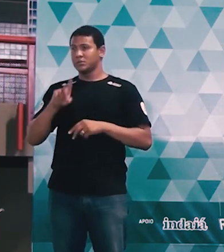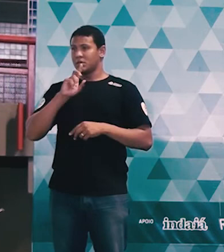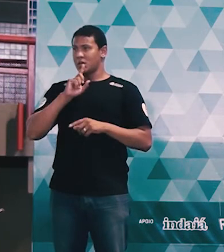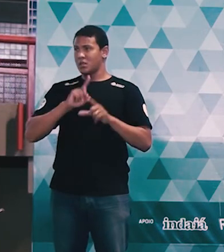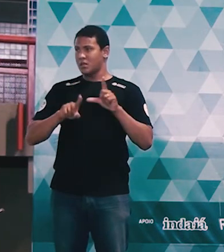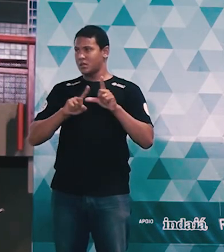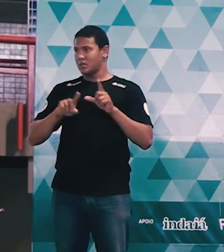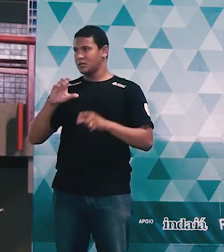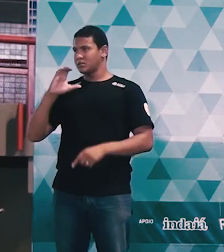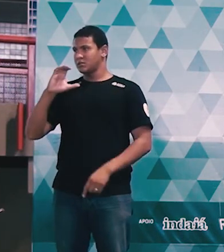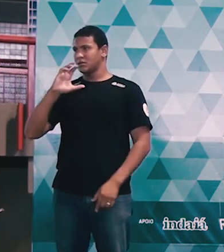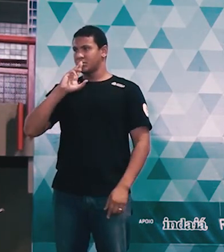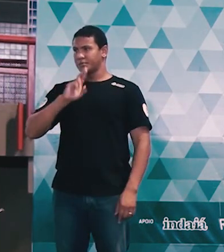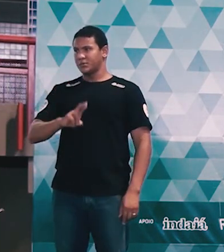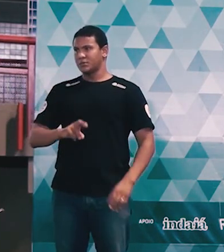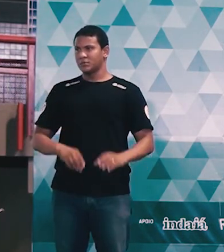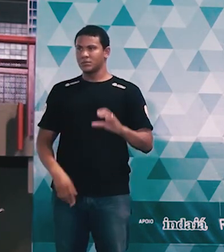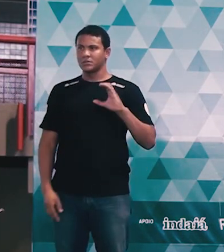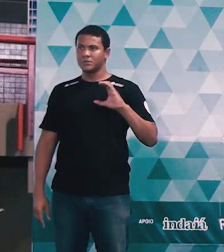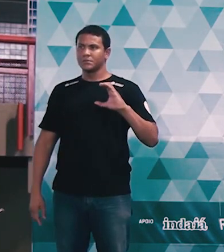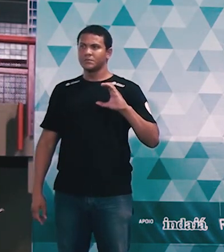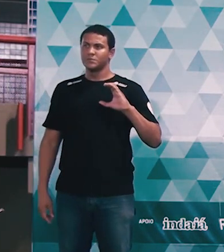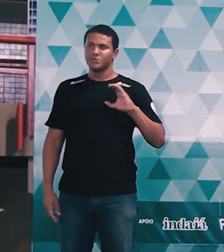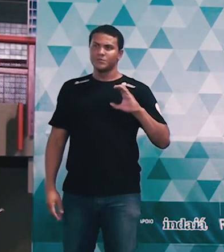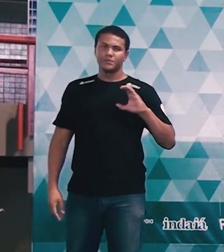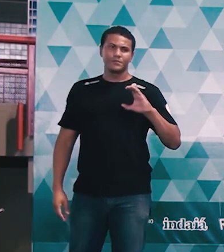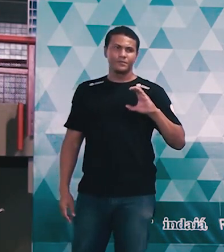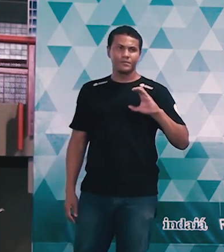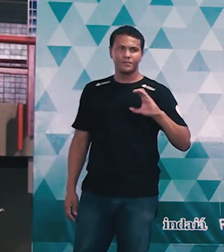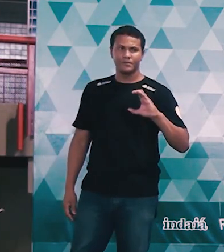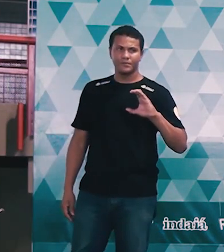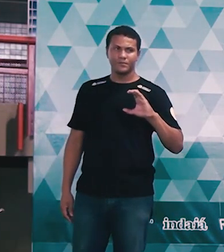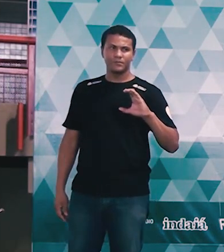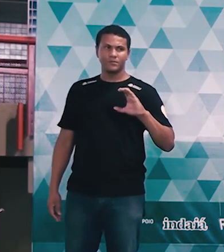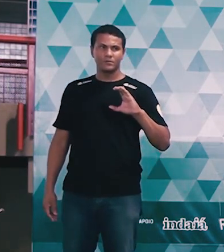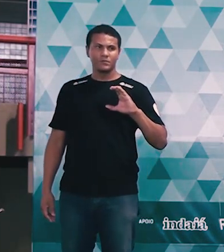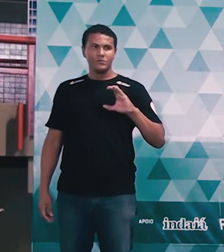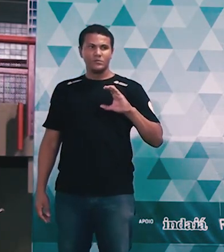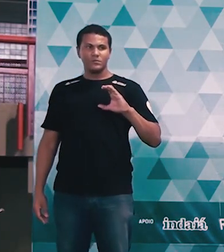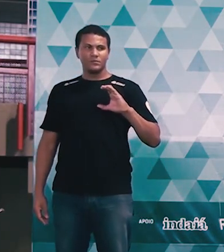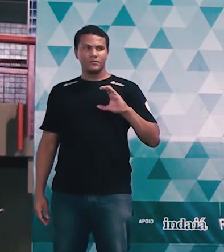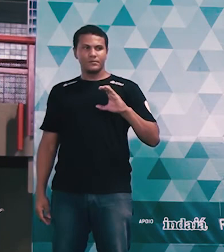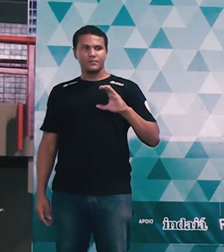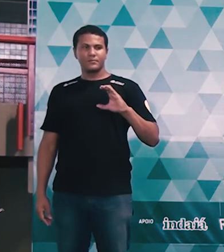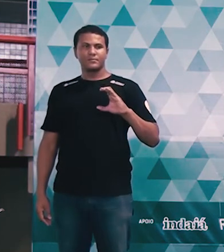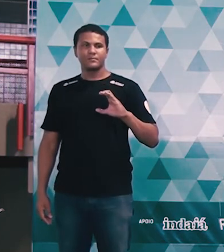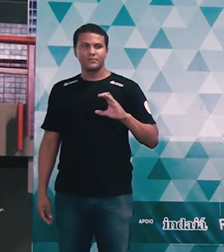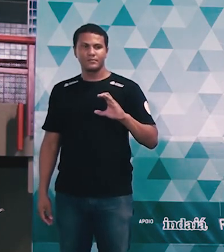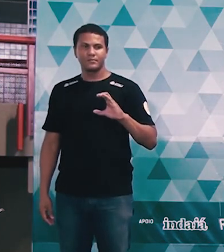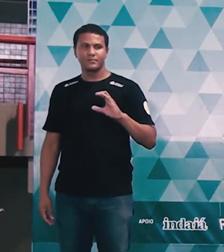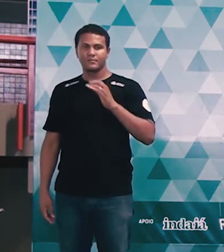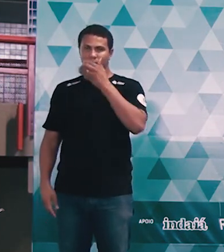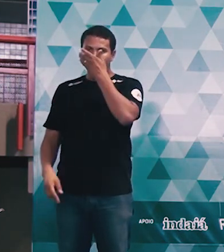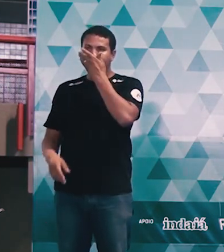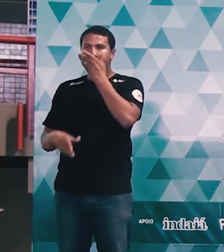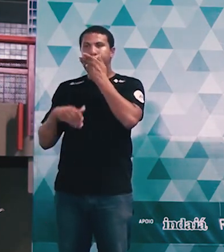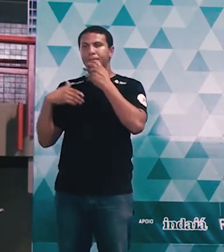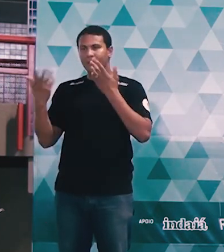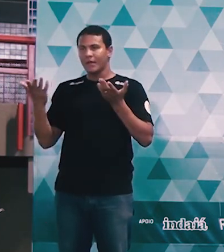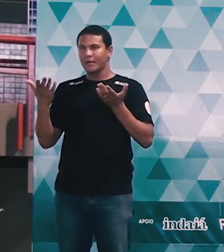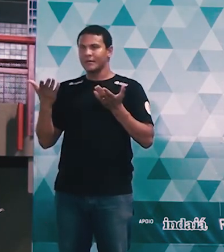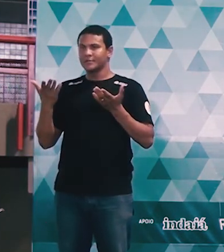o 3. Aí a opção correta lá seria a letra C. Ok?